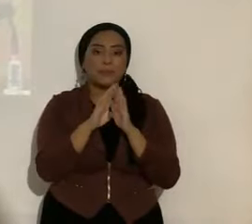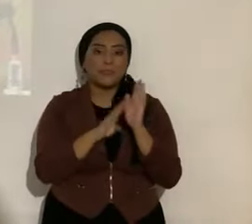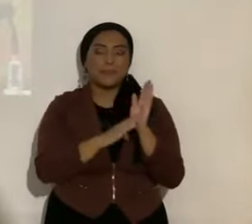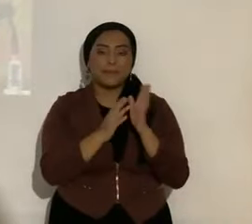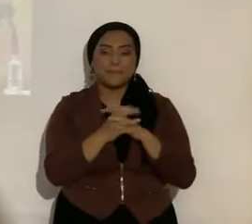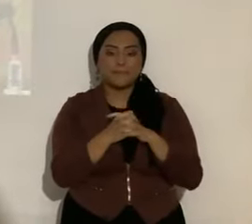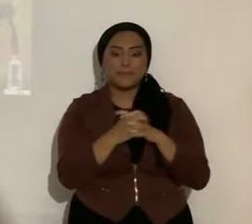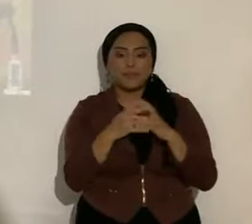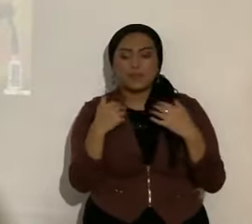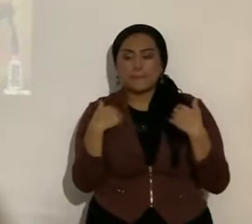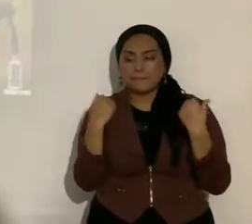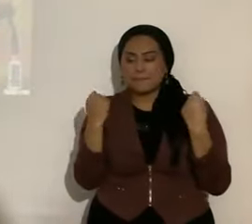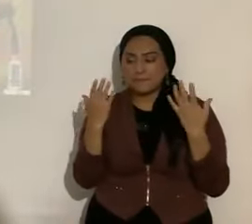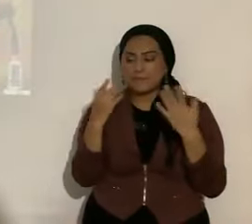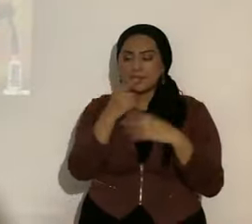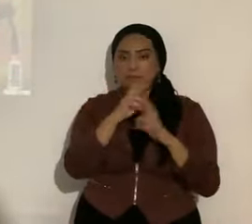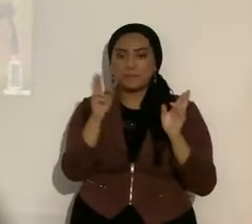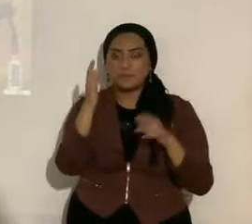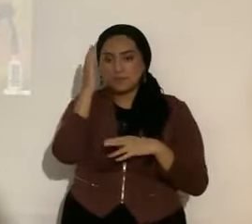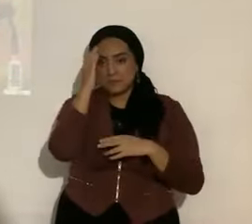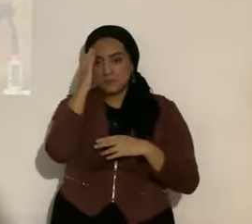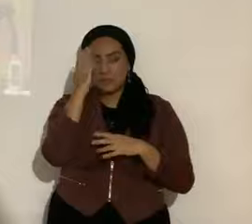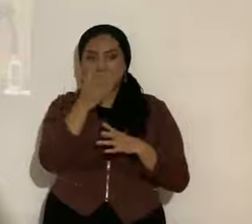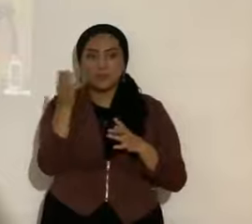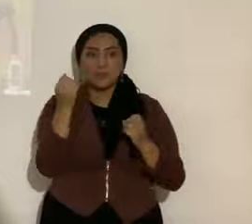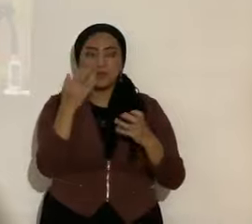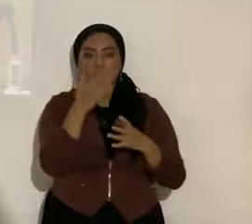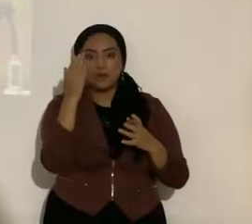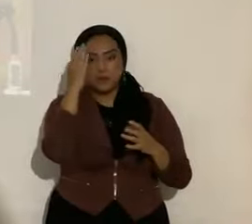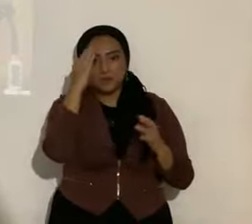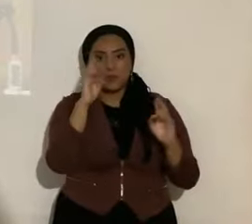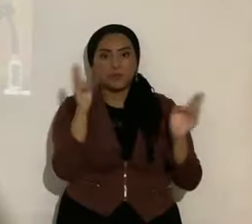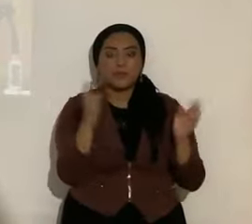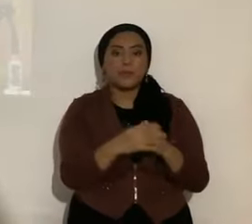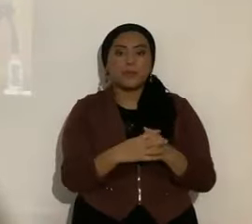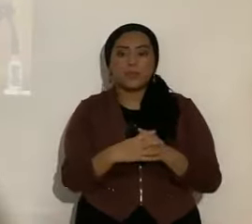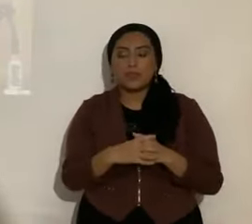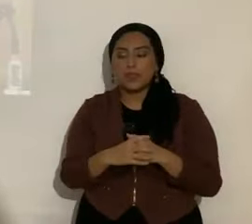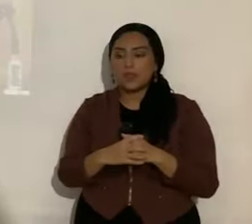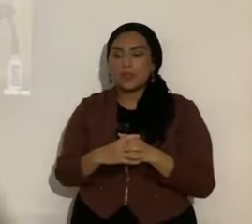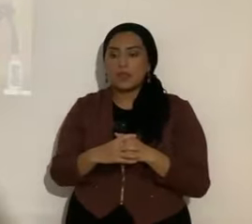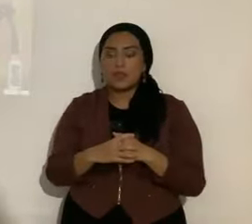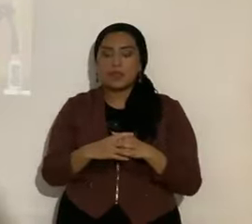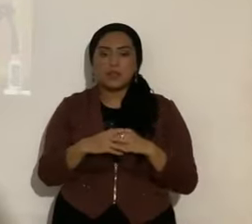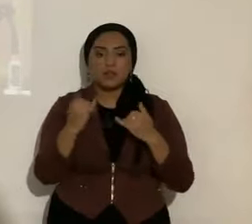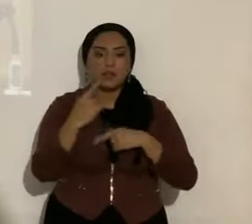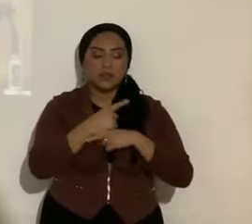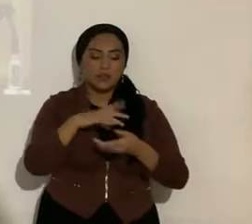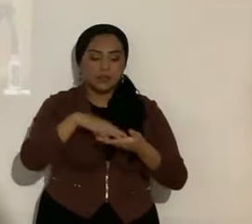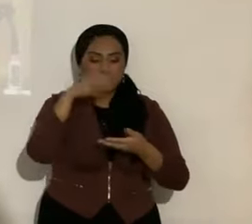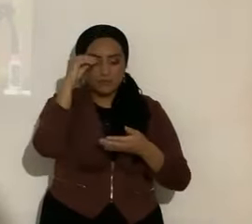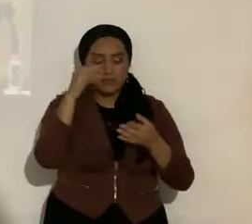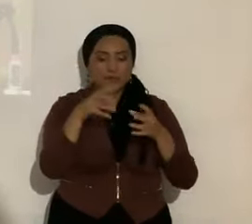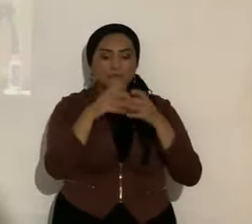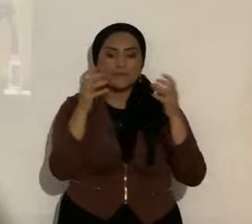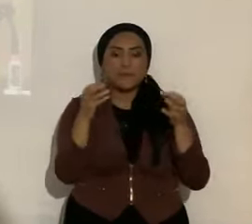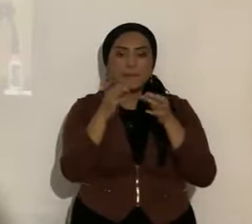Y bueno, muchas cosas ya te las sabes, ya se las saben muchos de ustedes, pero vamos a analizar cosas bien importantes el día de